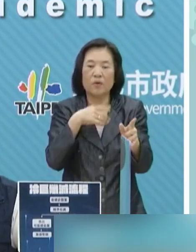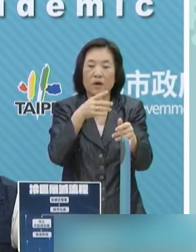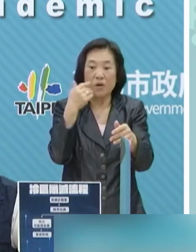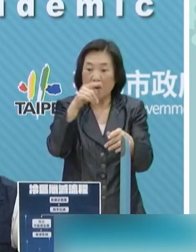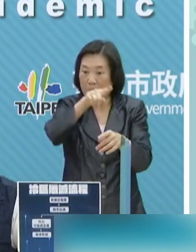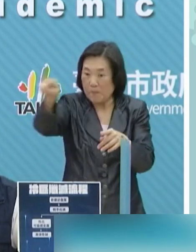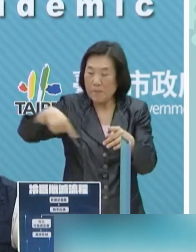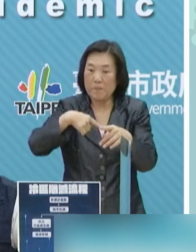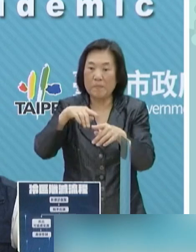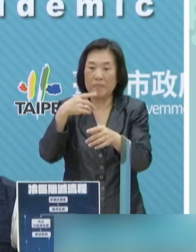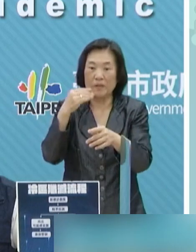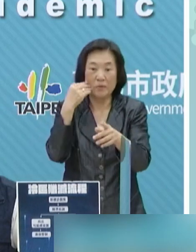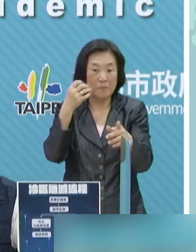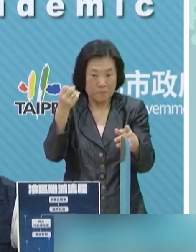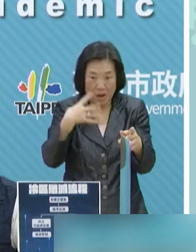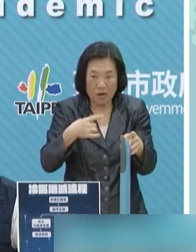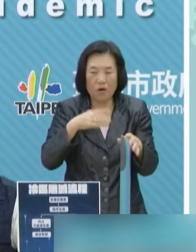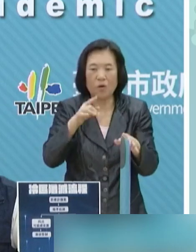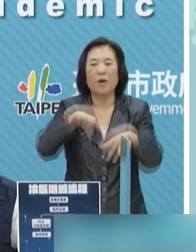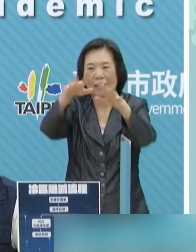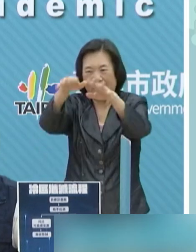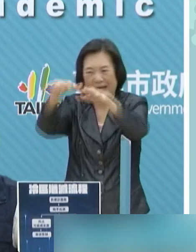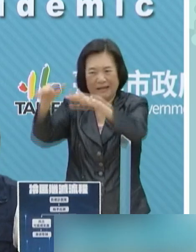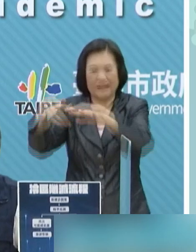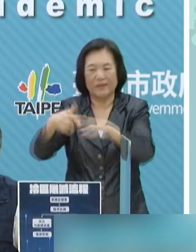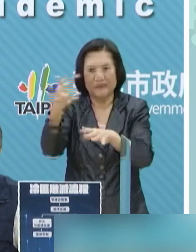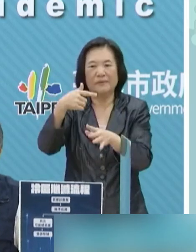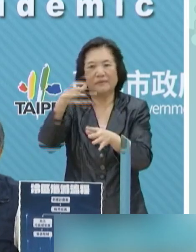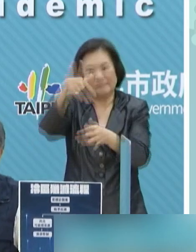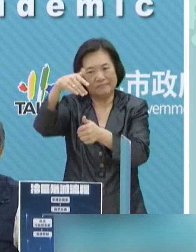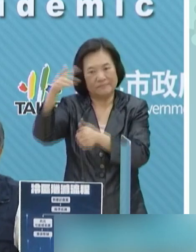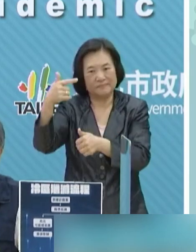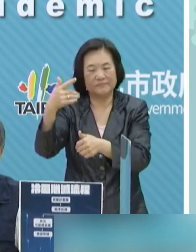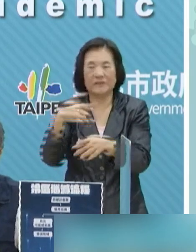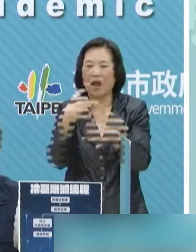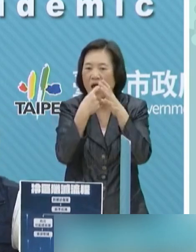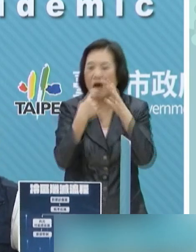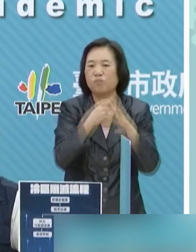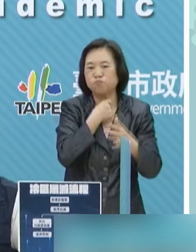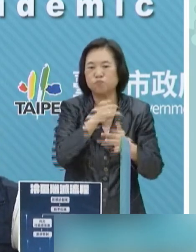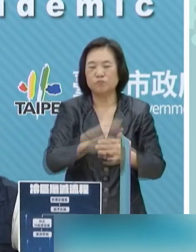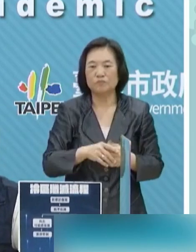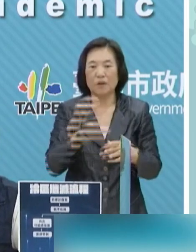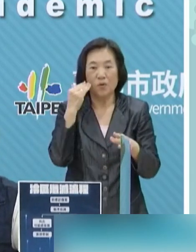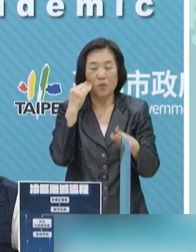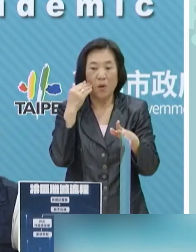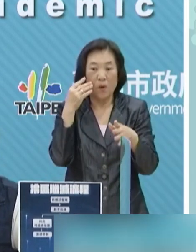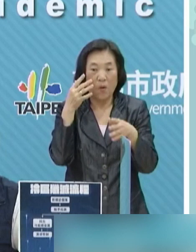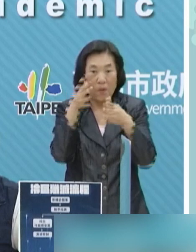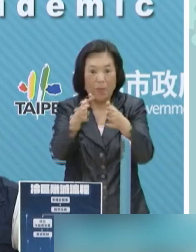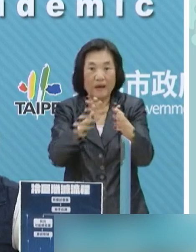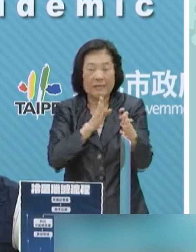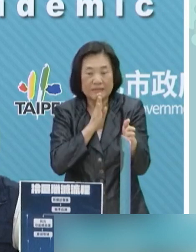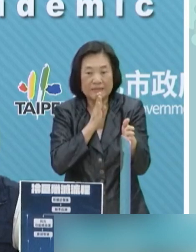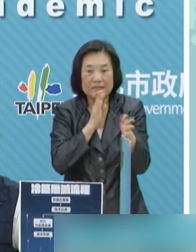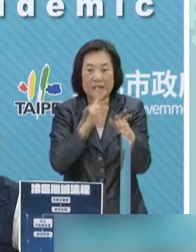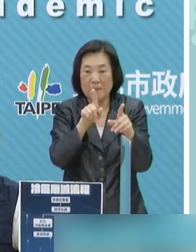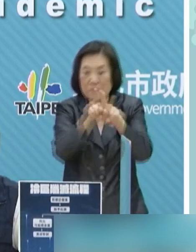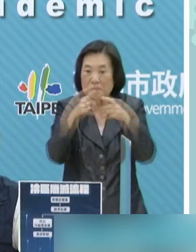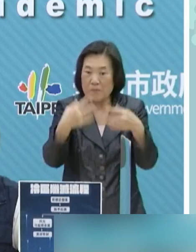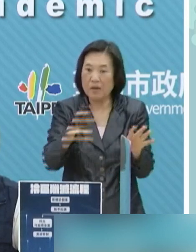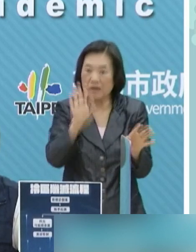诊案例来做，所以你现在只要找到确诊案例哦，就开始做疫调，当然找出他可能的感染源，这个要做源头管